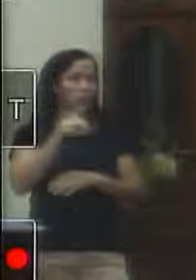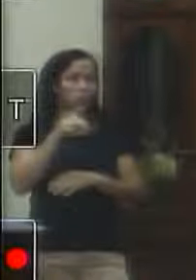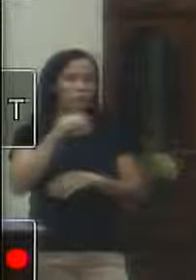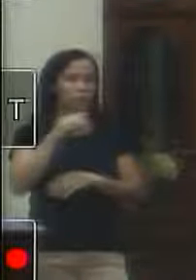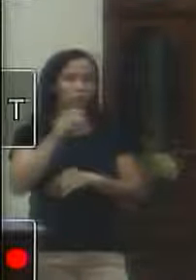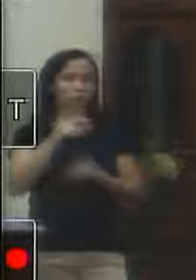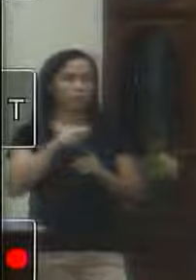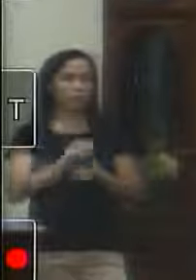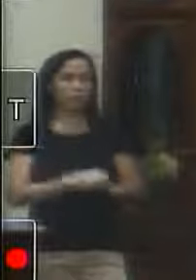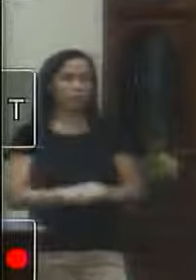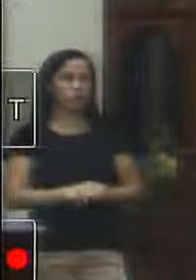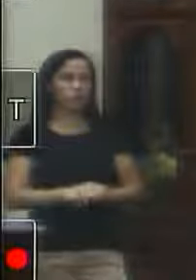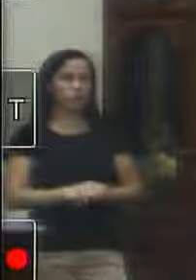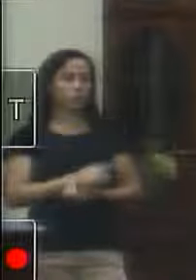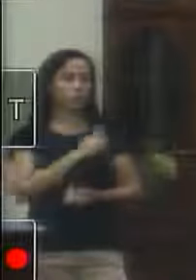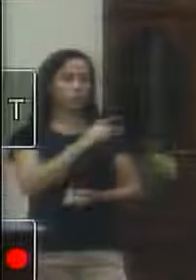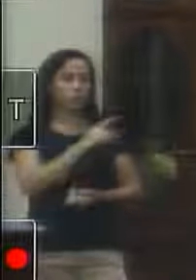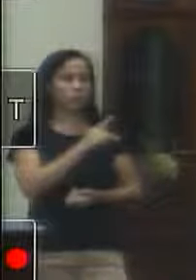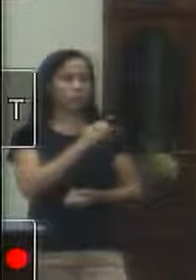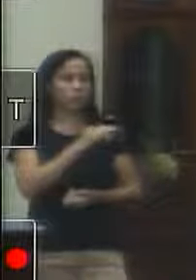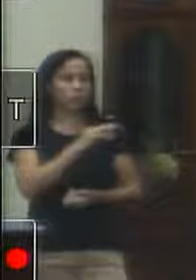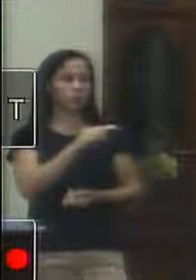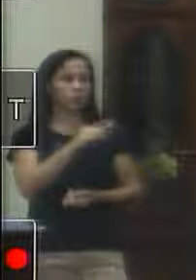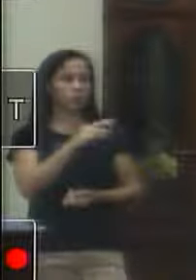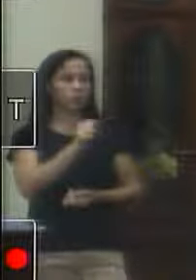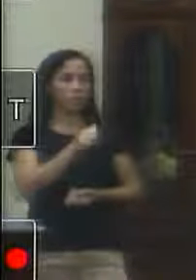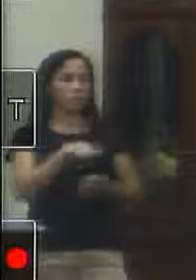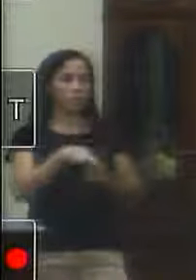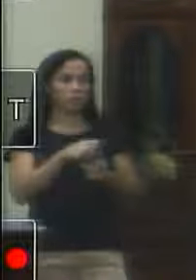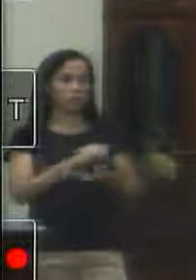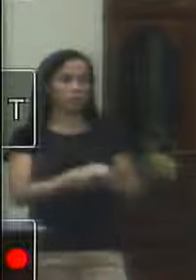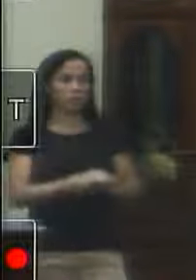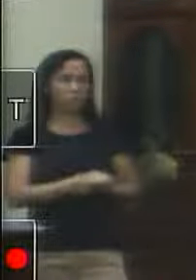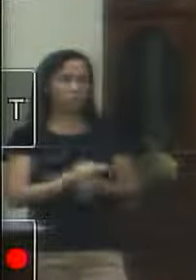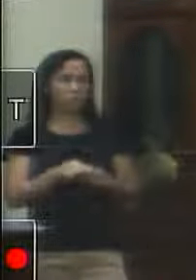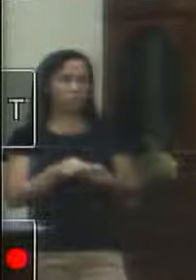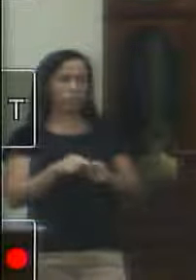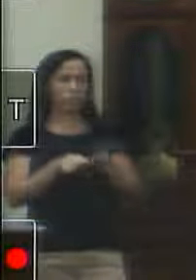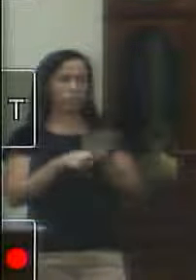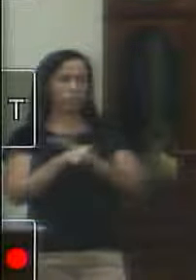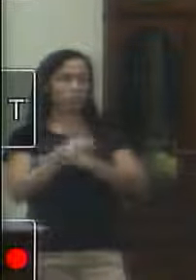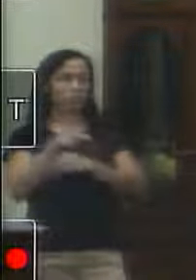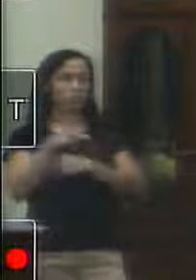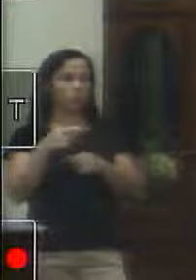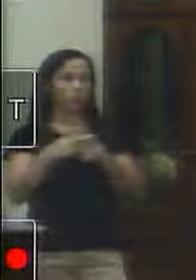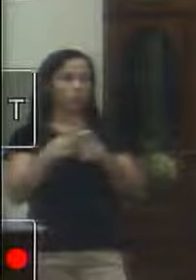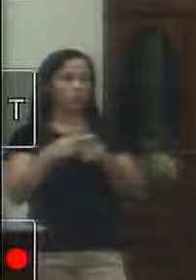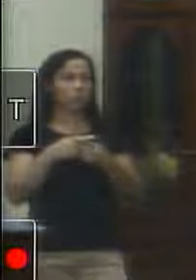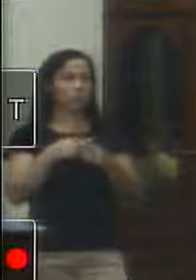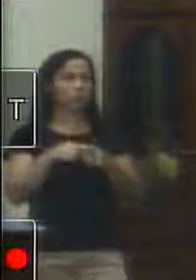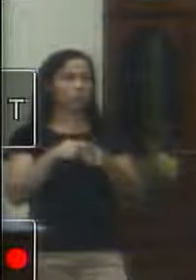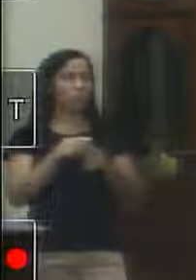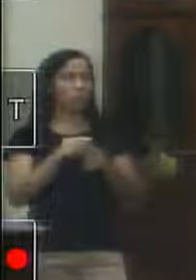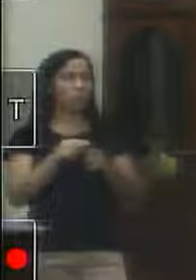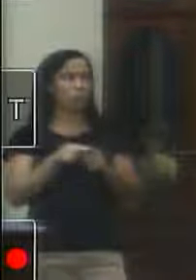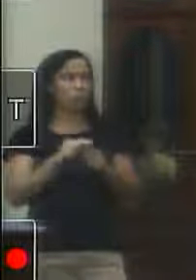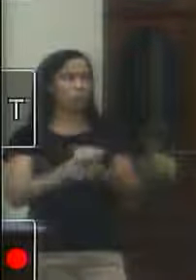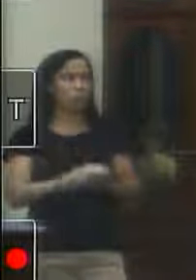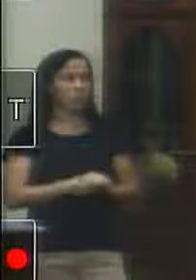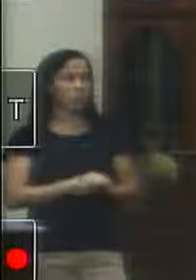né? Muito obrigada. Então, eu acho que a pergunta vai diretamente até para a Glória e não para... Mas eu queria